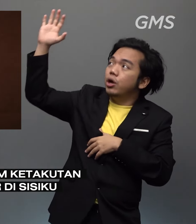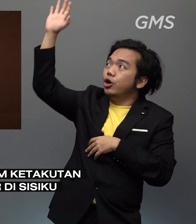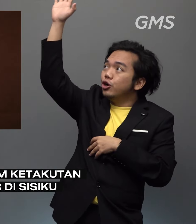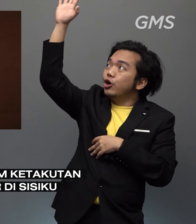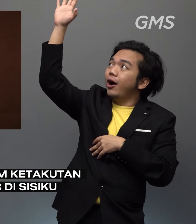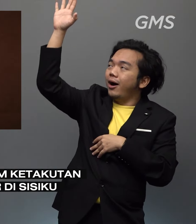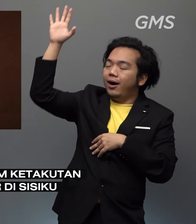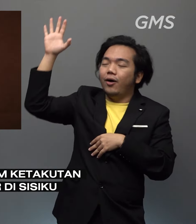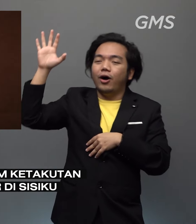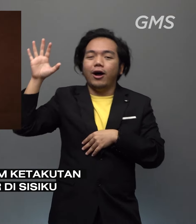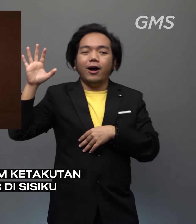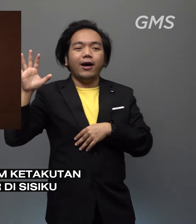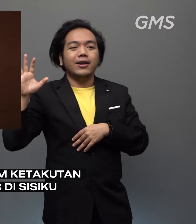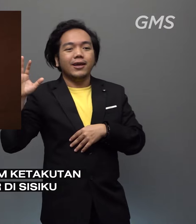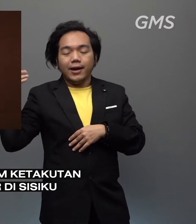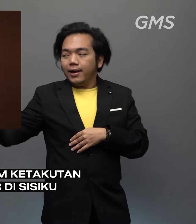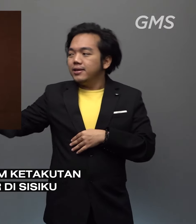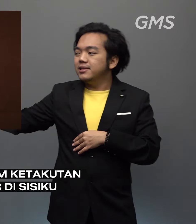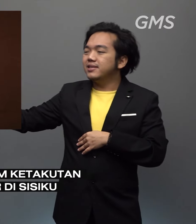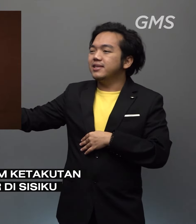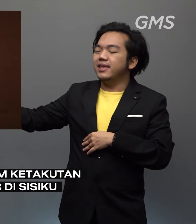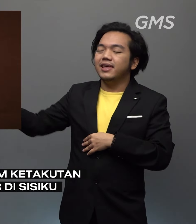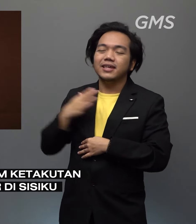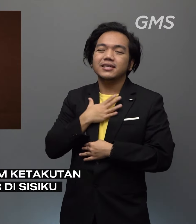ketakutan, kau hadir di